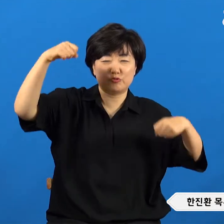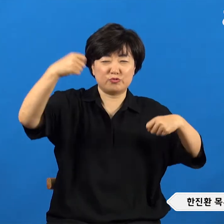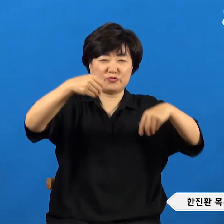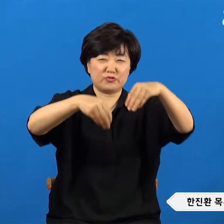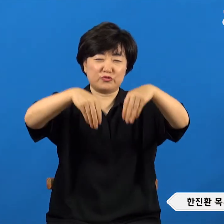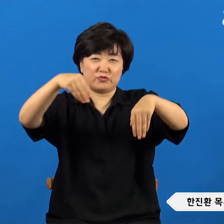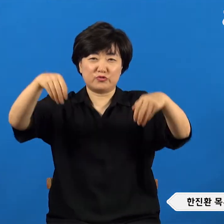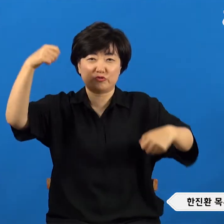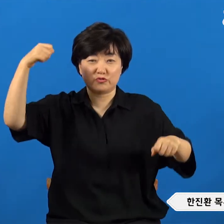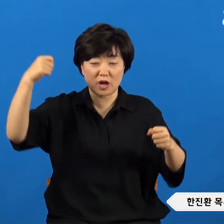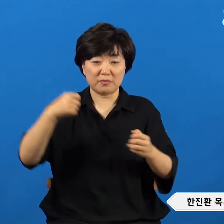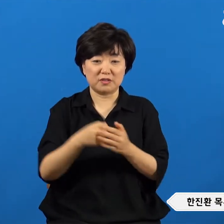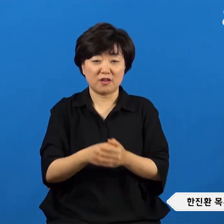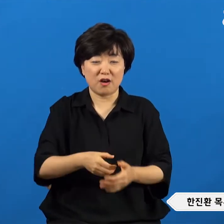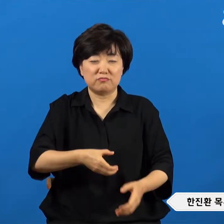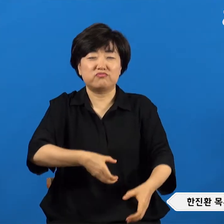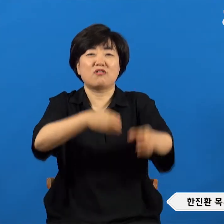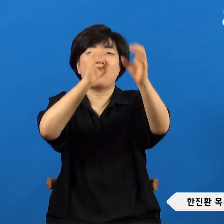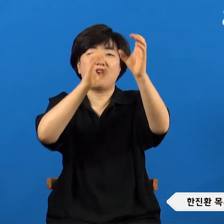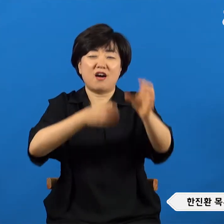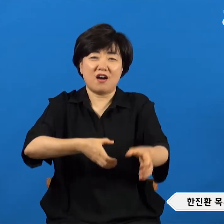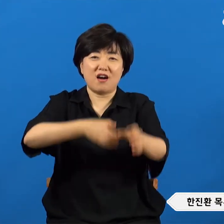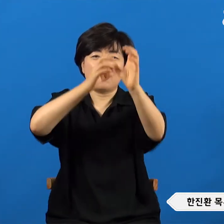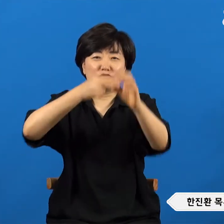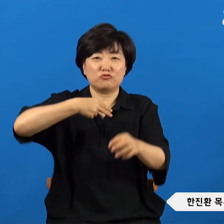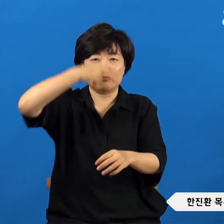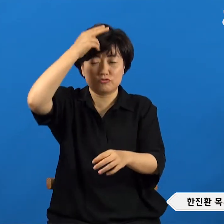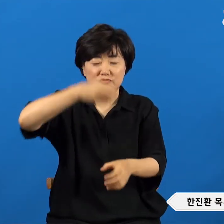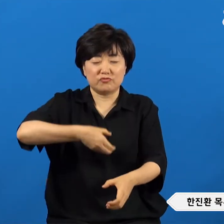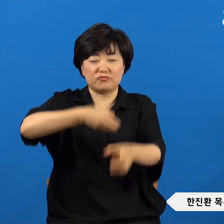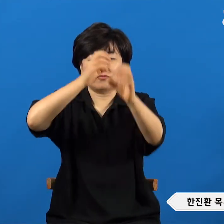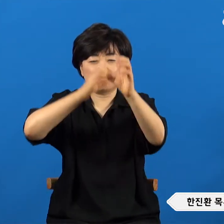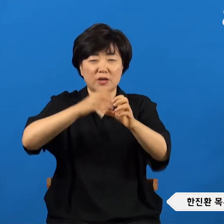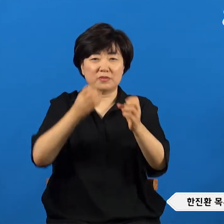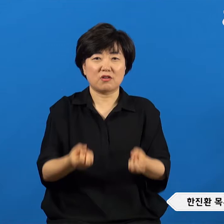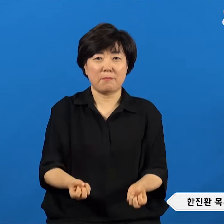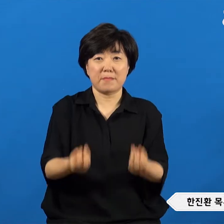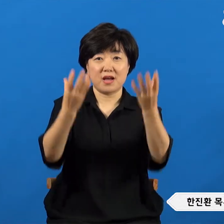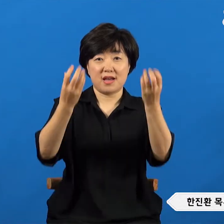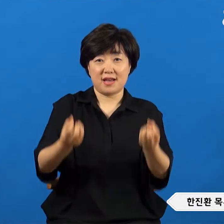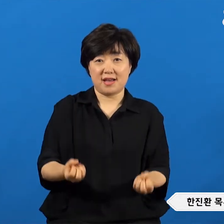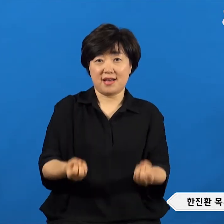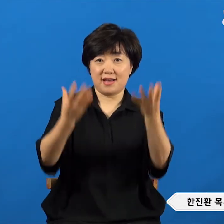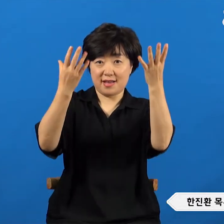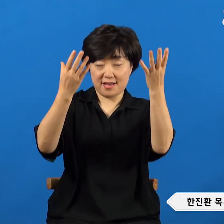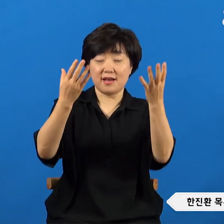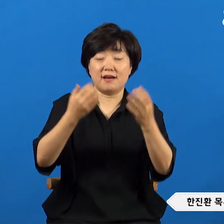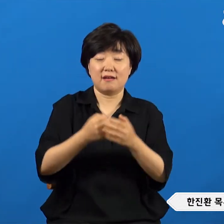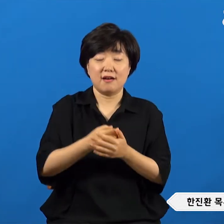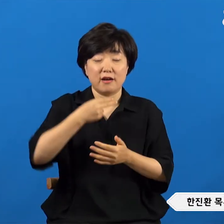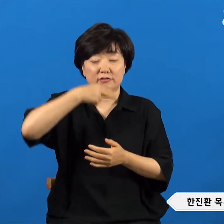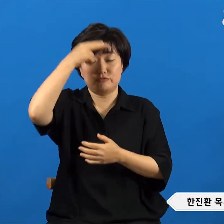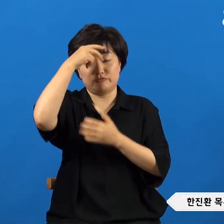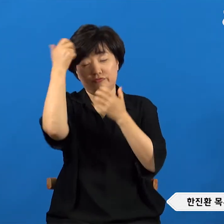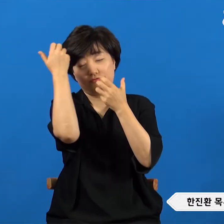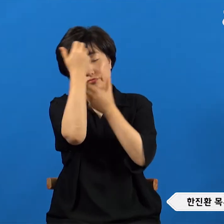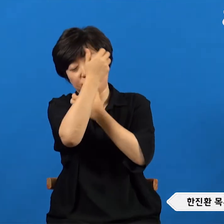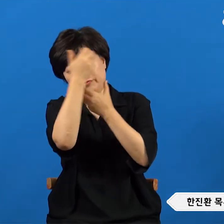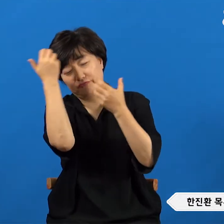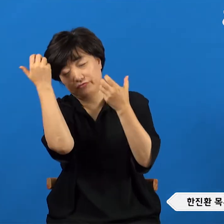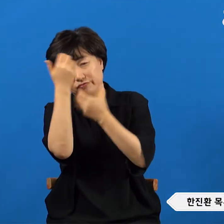가운데 부어라 마셔라 흥청망청 연회를 베풉니다. 술에 취한